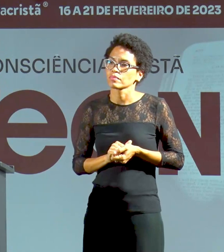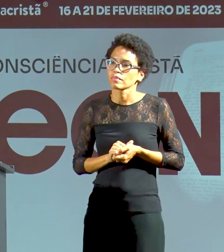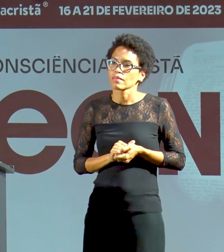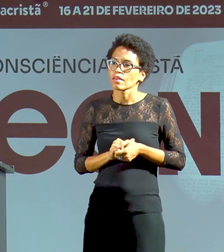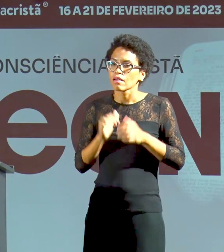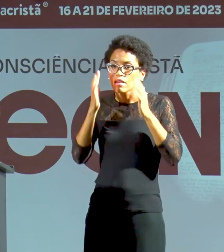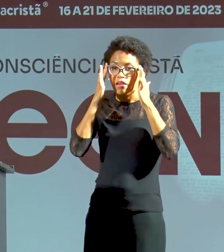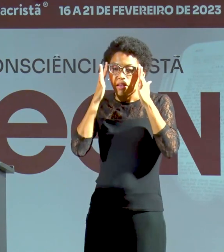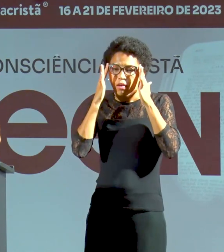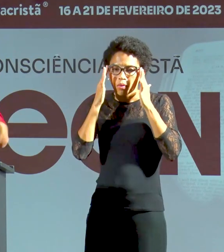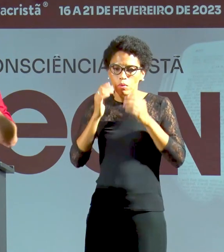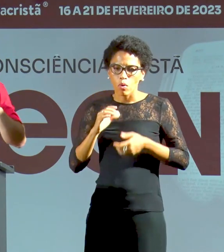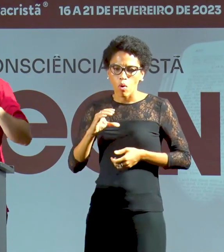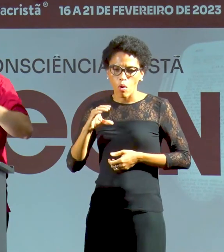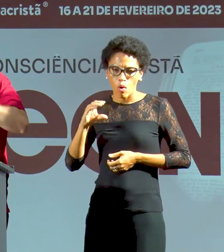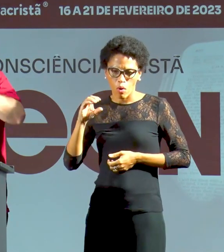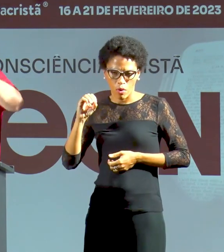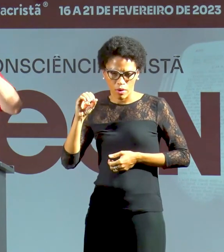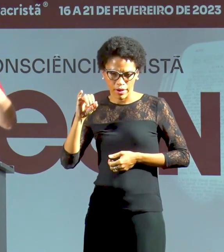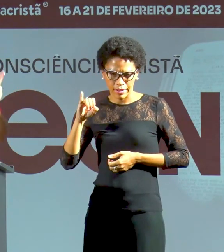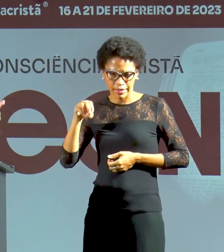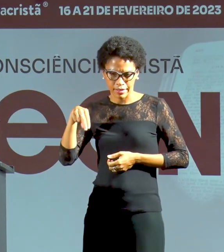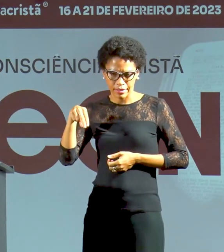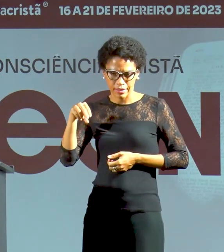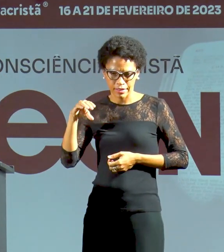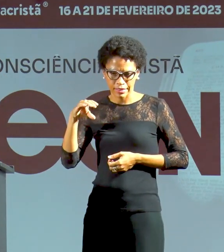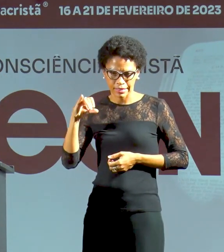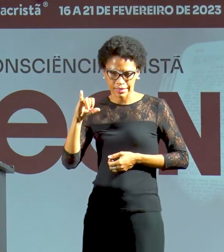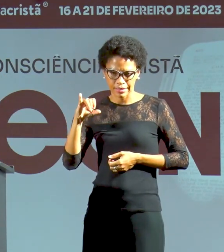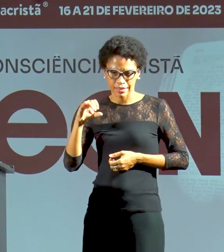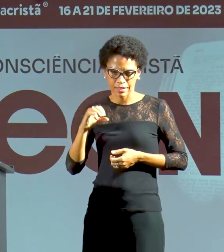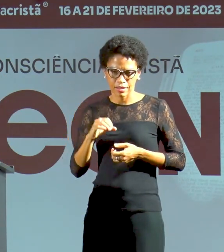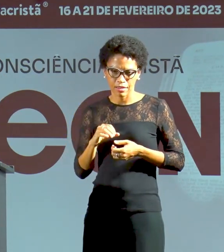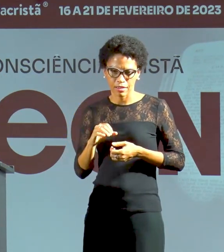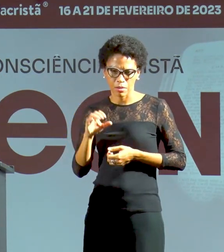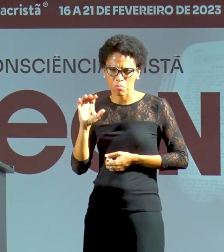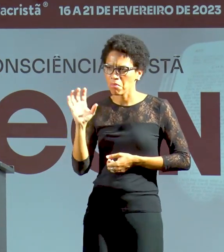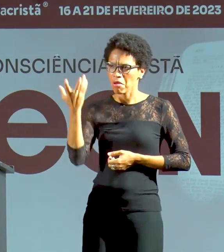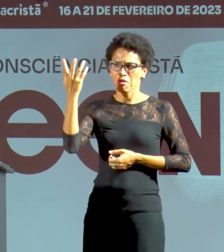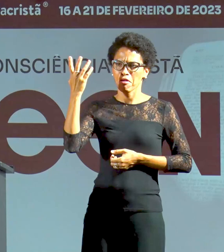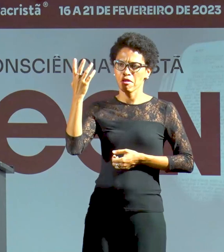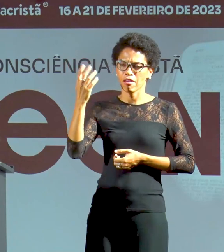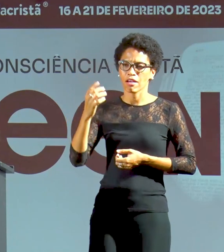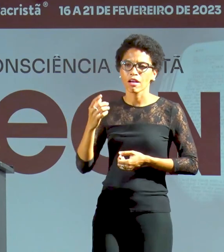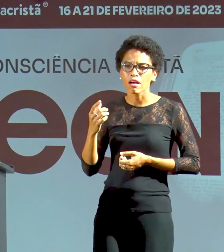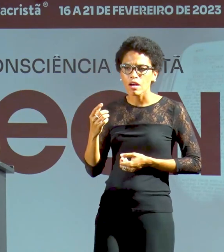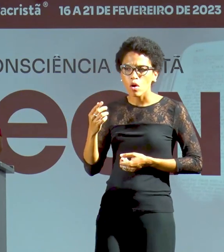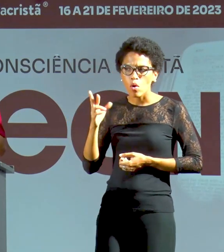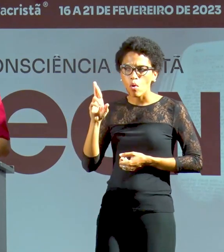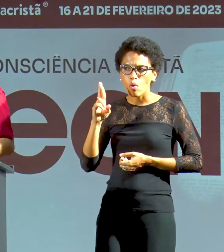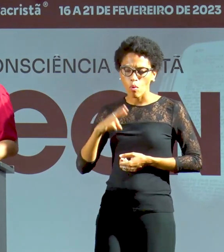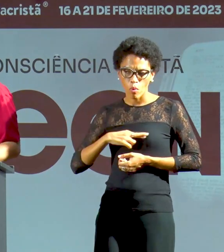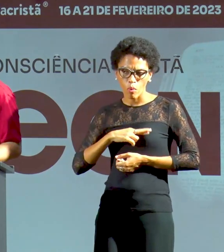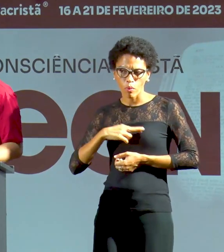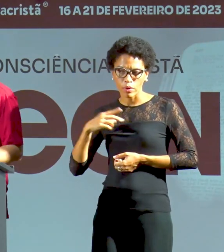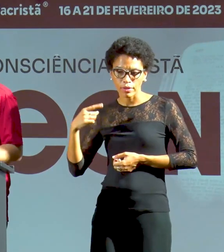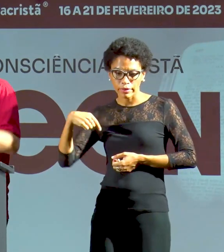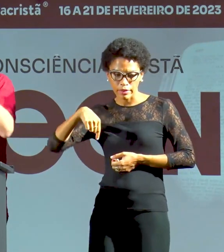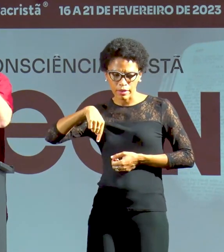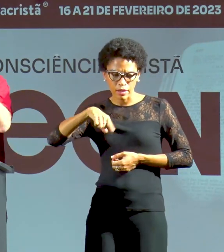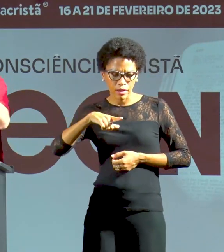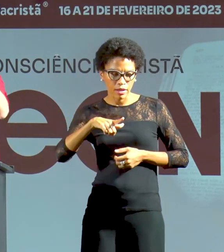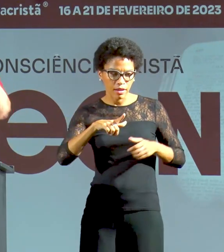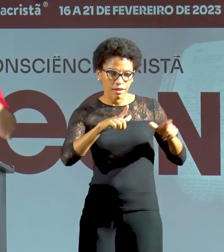aparente coincidência Rute tem diversos Campos para entrar mas ela vai trabalhar logo no campo de